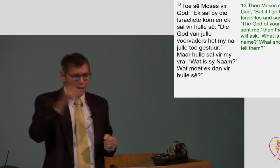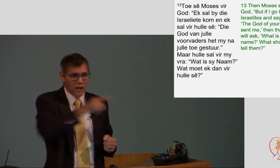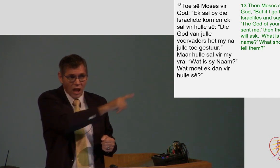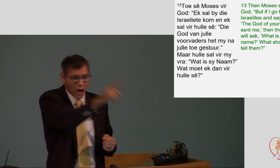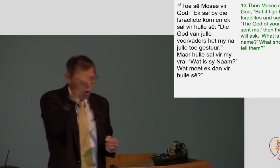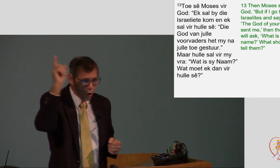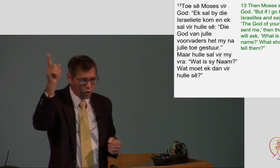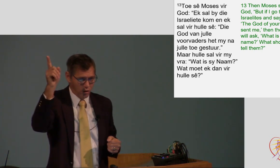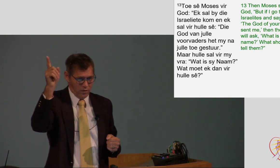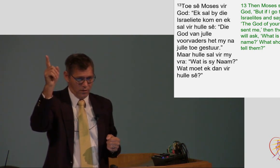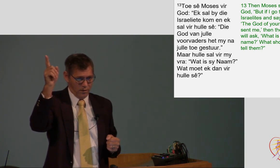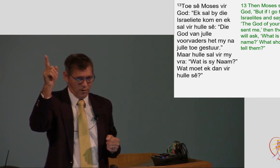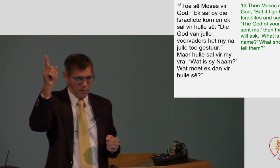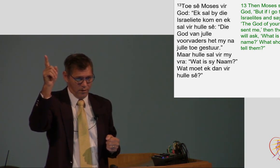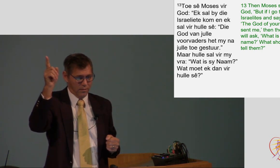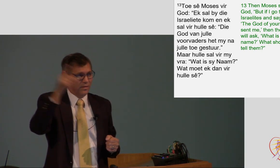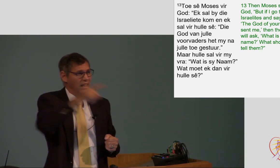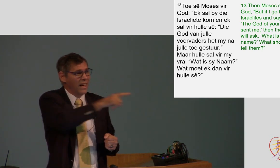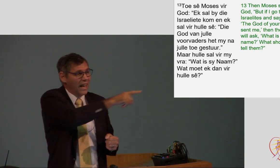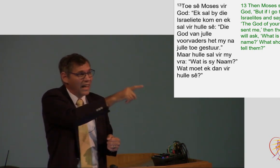julle God, en julle